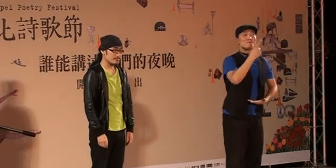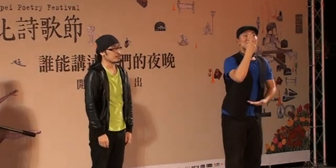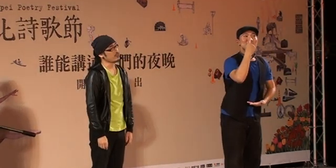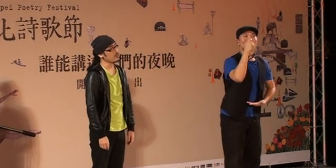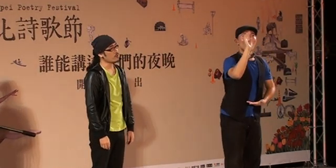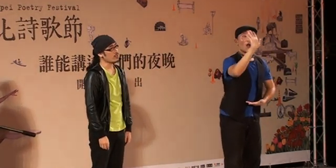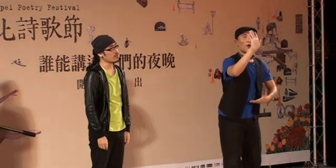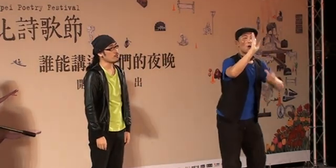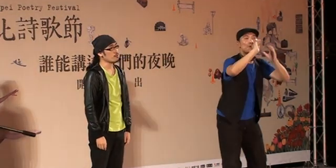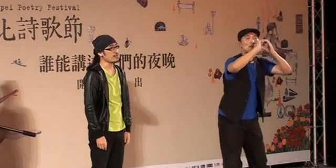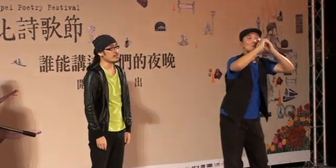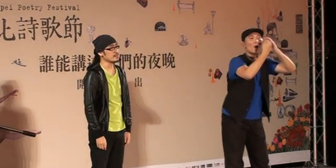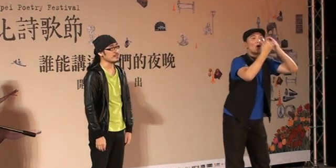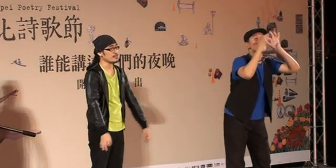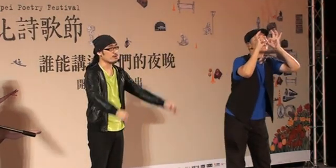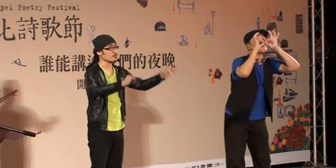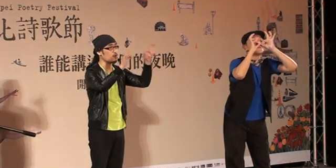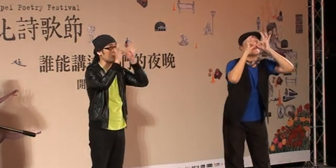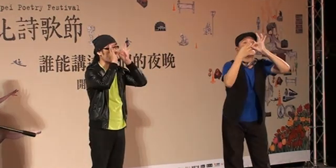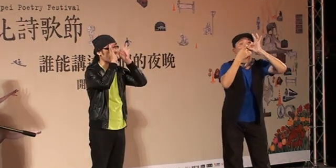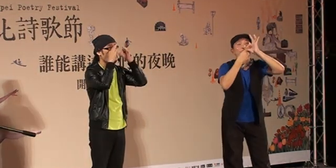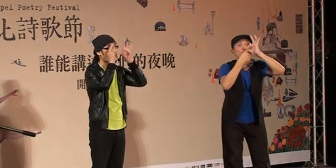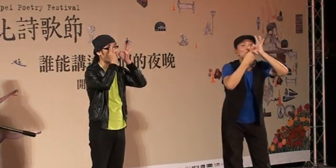是因为我鼻子有洞。